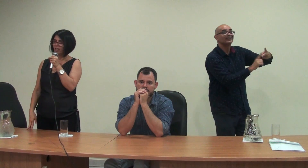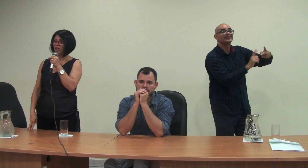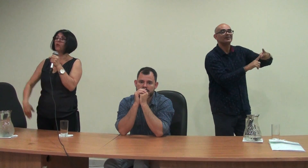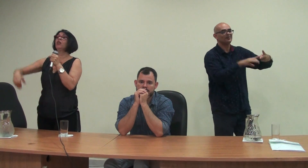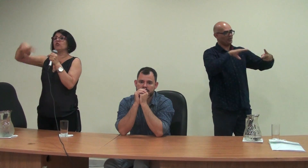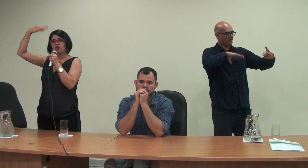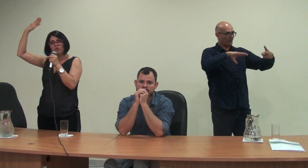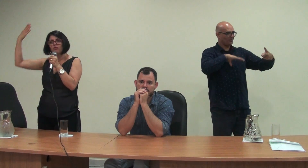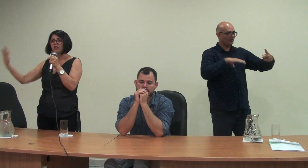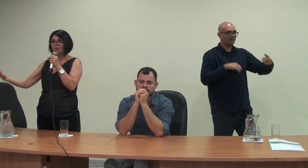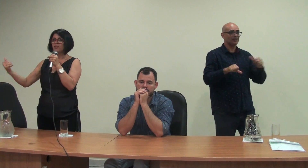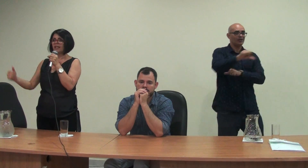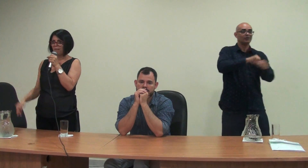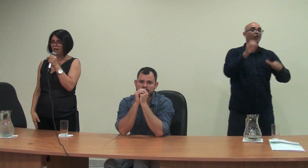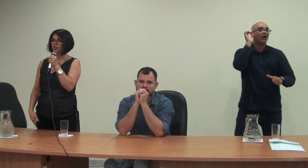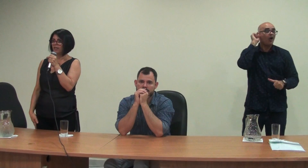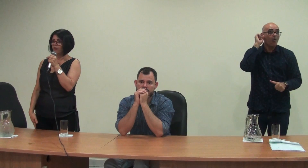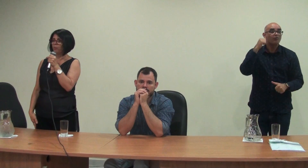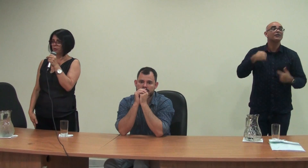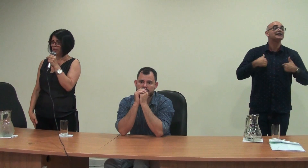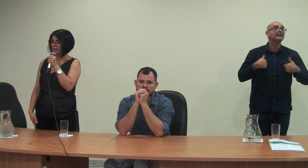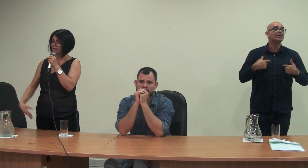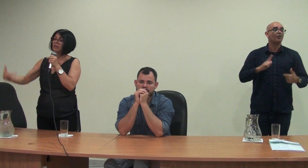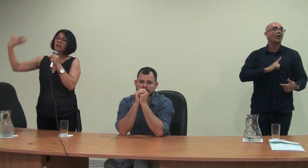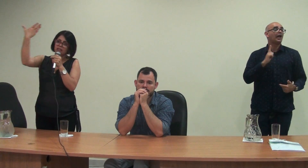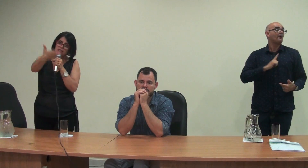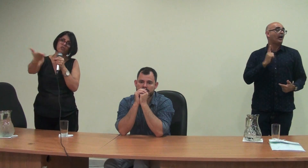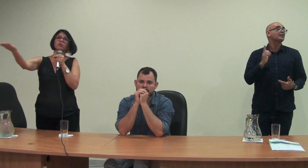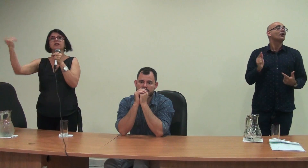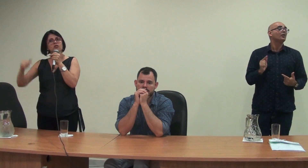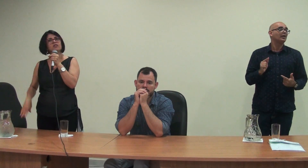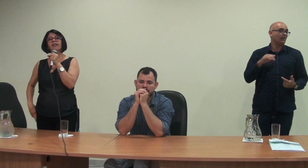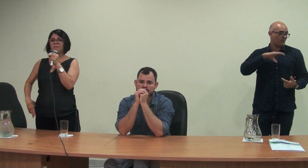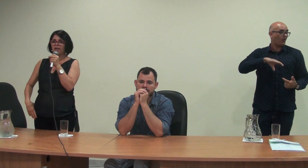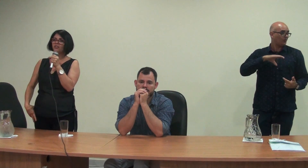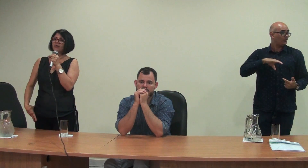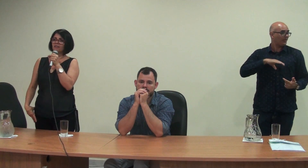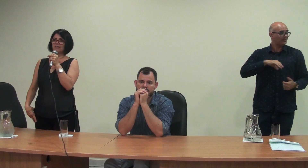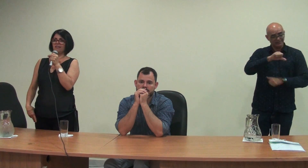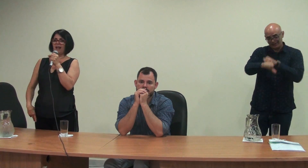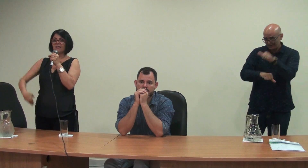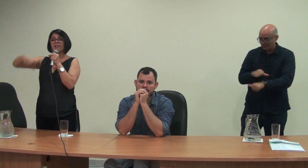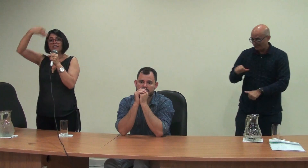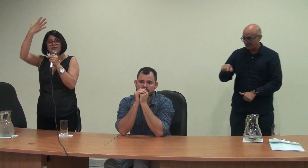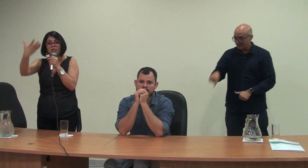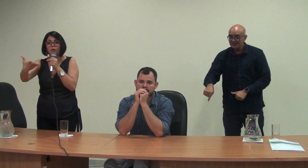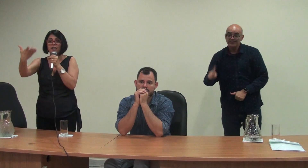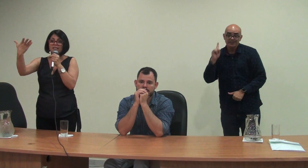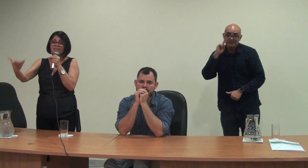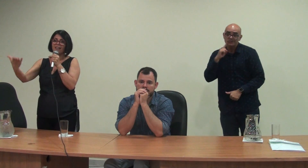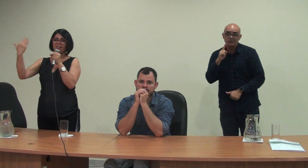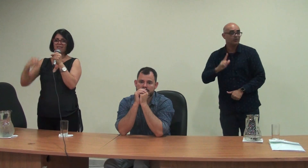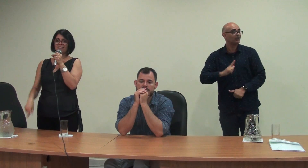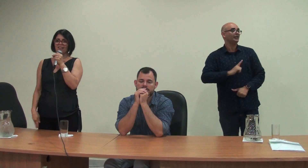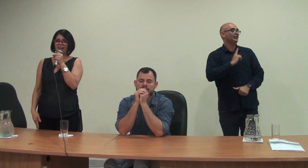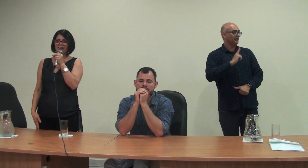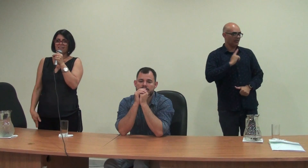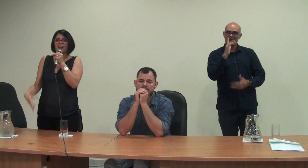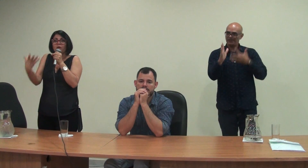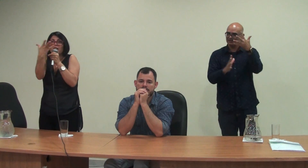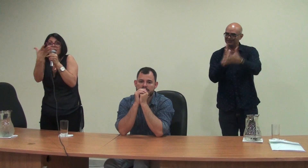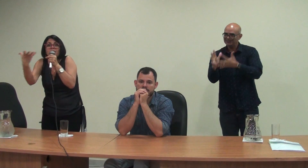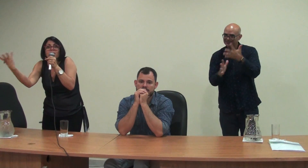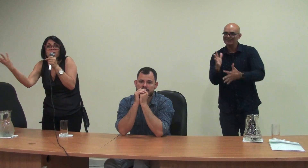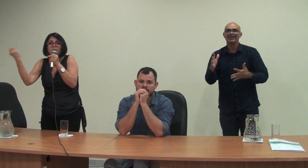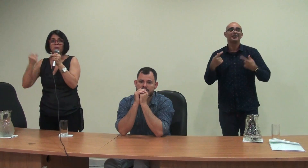estudamos a nossa língua, nós não estudamos a gramática da língua portuguesa. Criança surda tem que estudar a gramática da língua de sinais, tem que conhecer a língua de